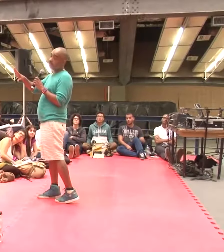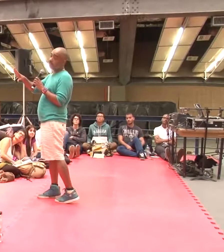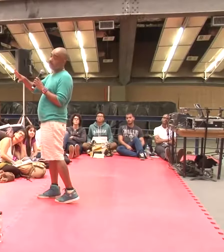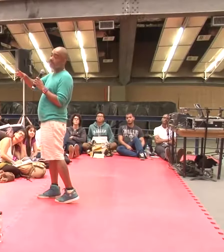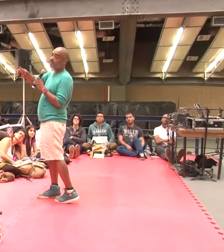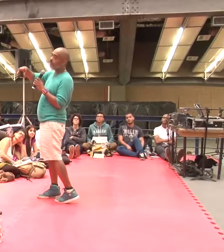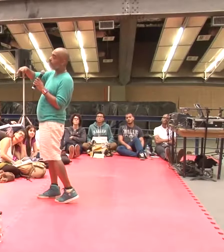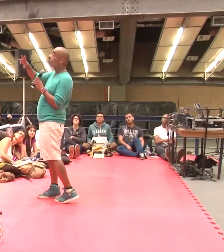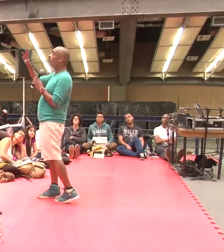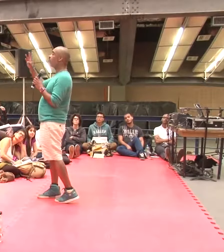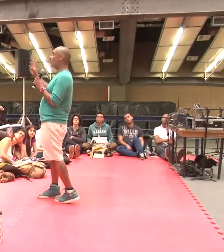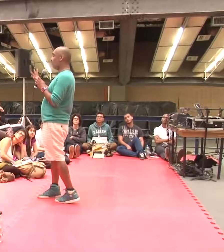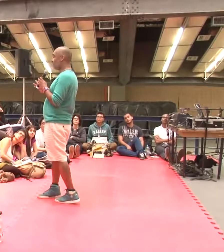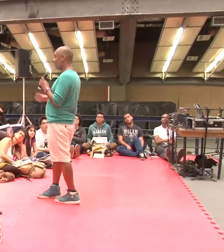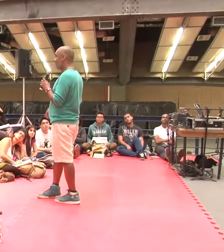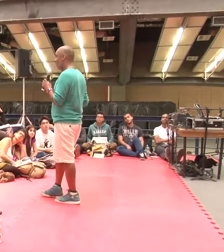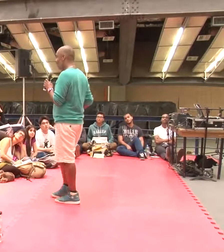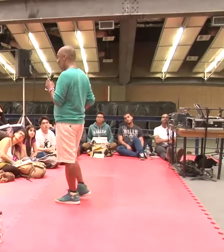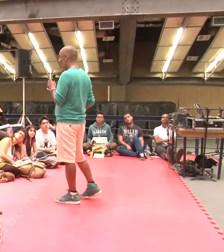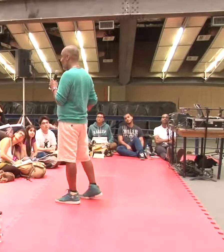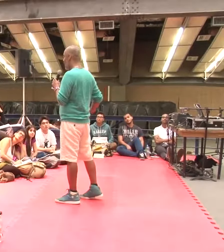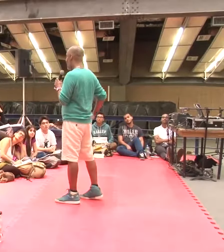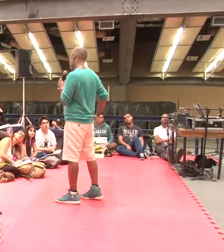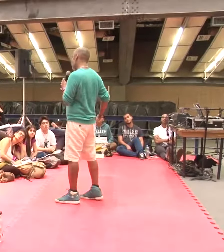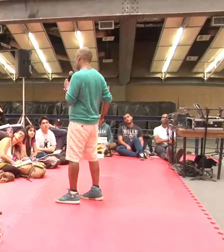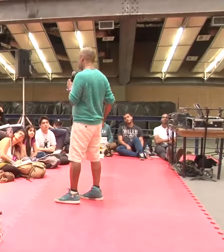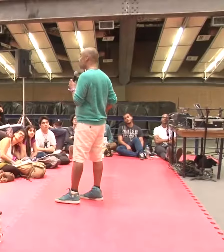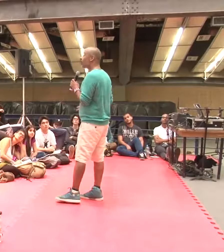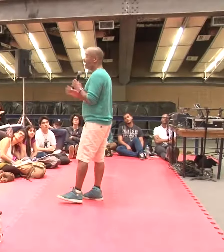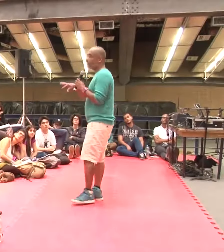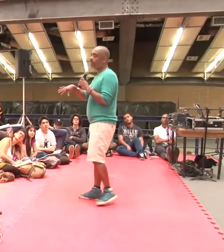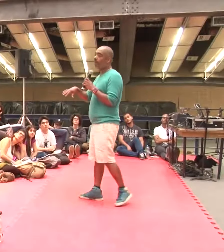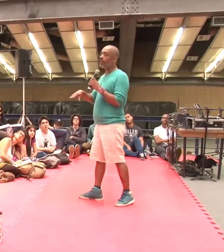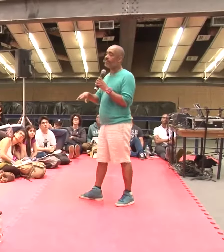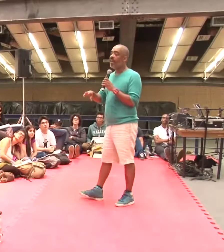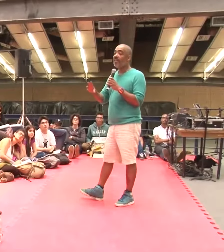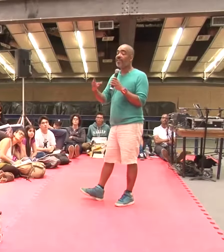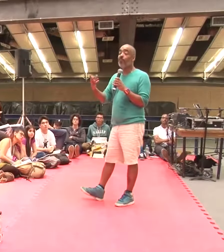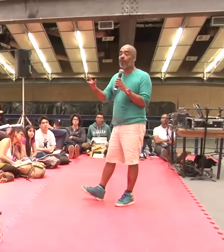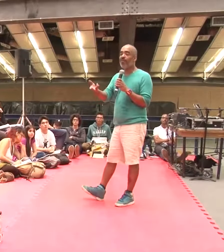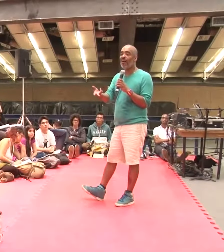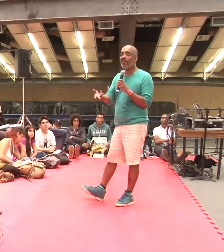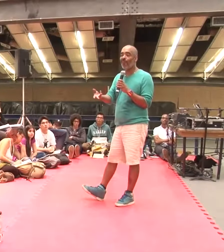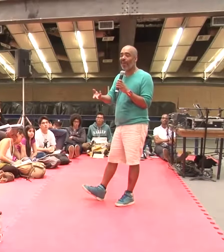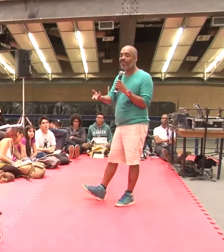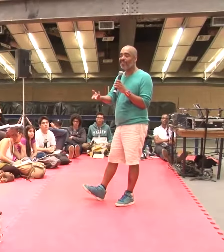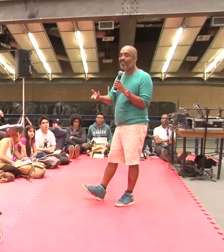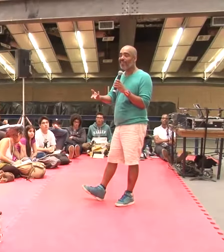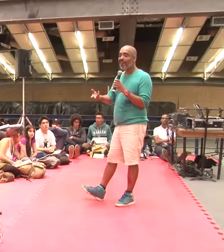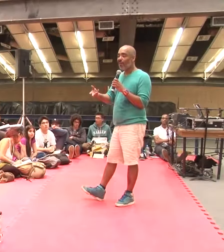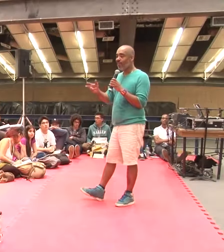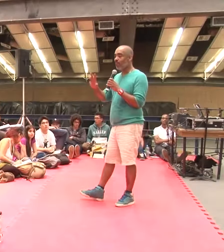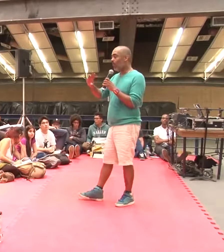construindo casas simples e depois foram substituindo, não é? Essas casas por casas melhores. Então,